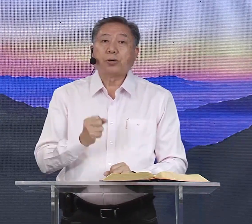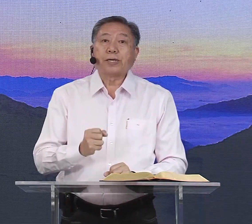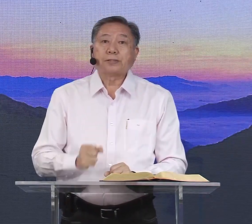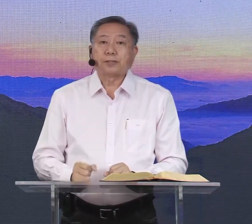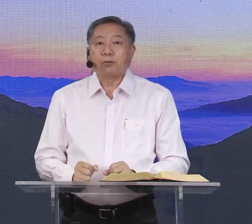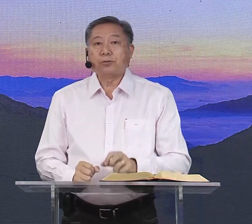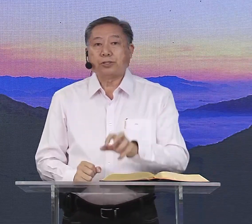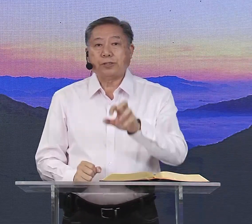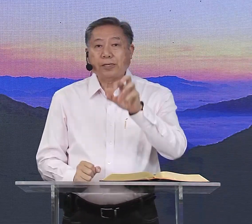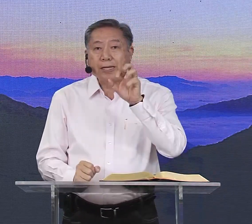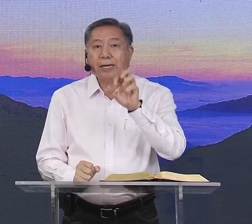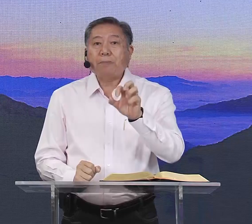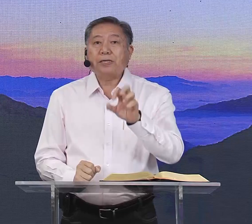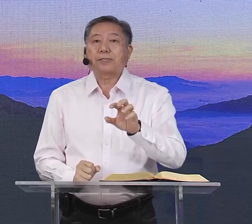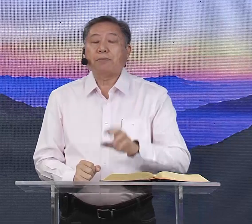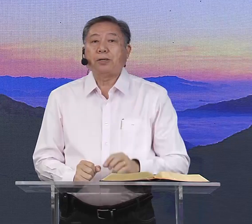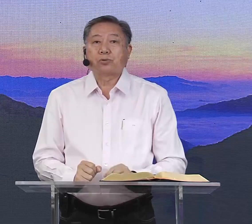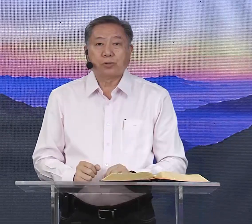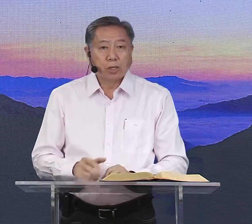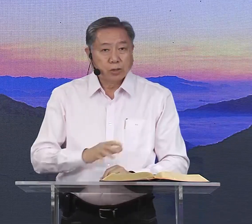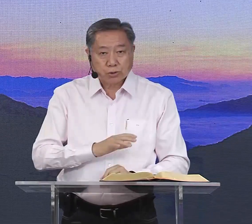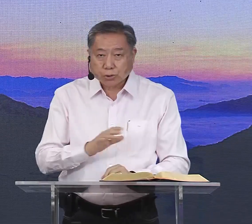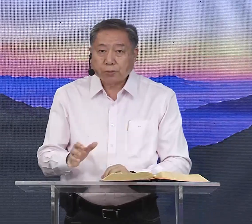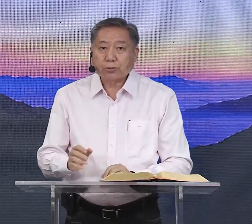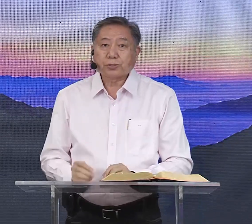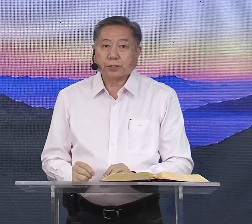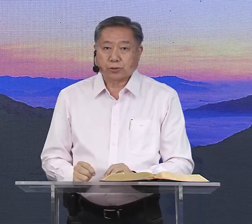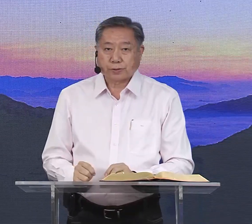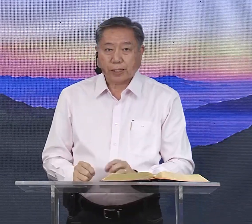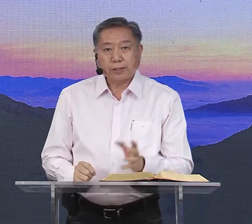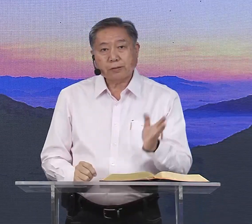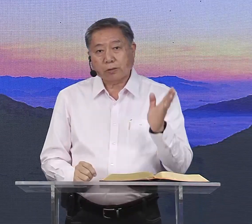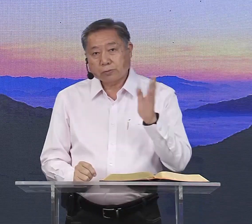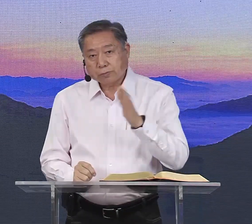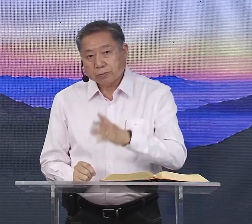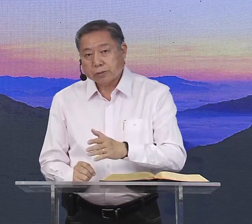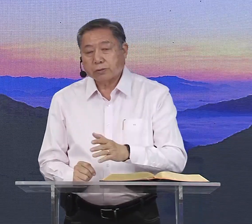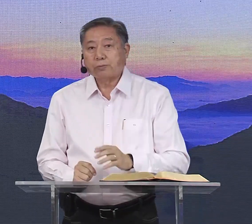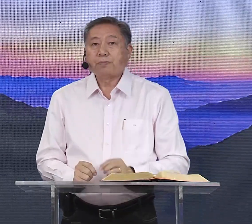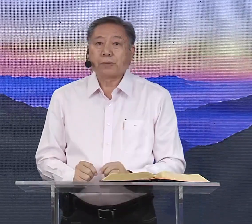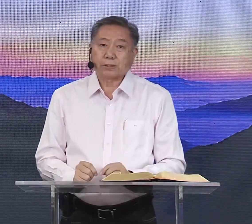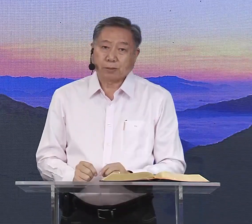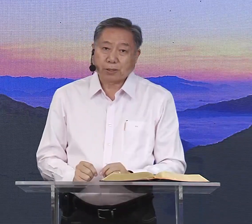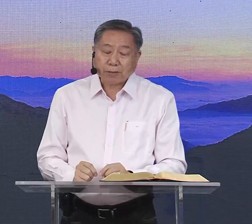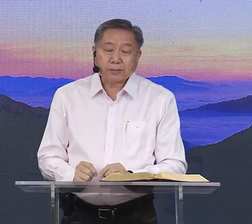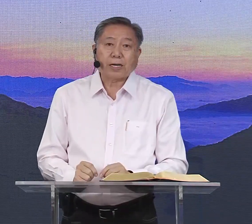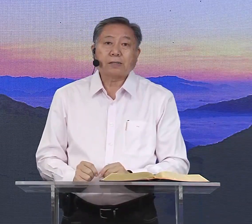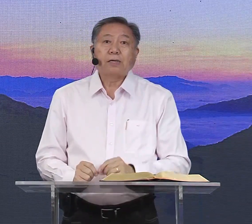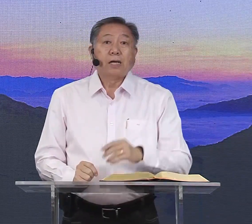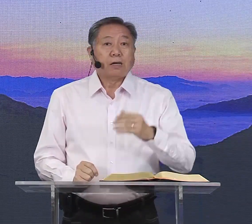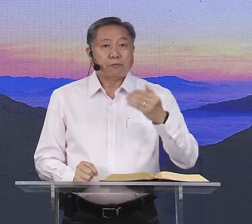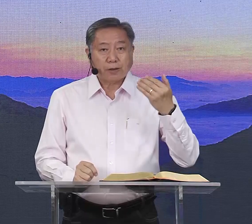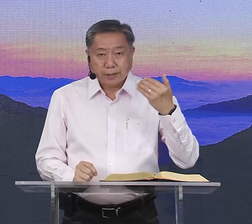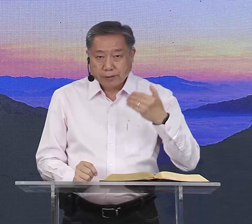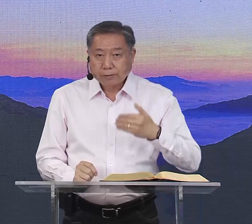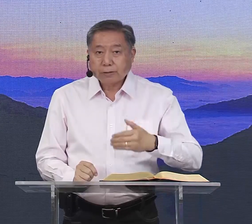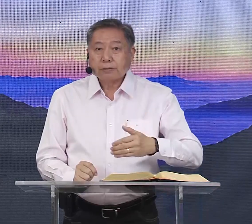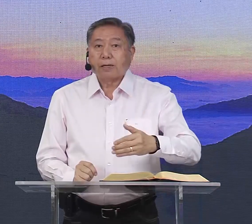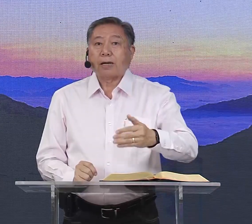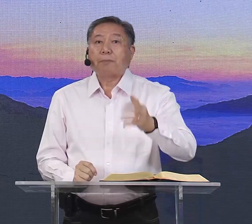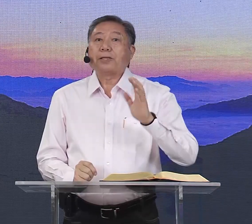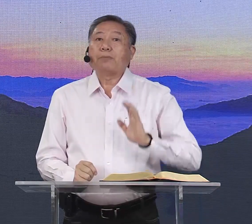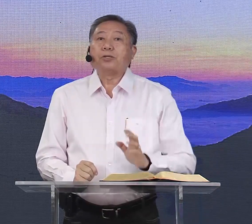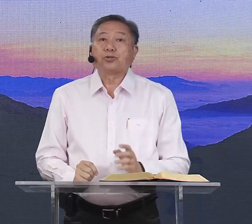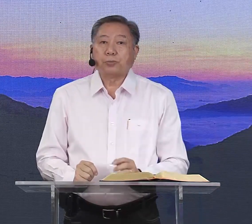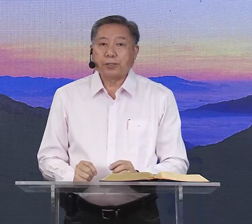união, de conexão, de encabeçamento sobre todas as coisas. Aí então Eu, na semana passada, falei,